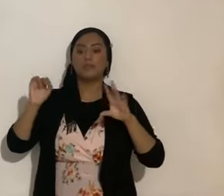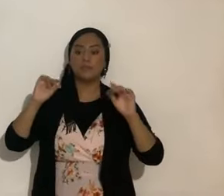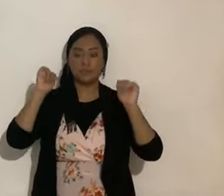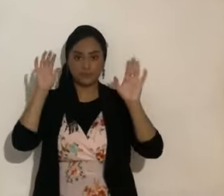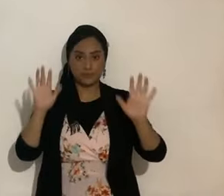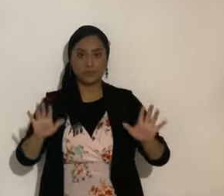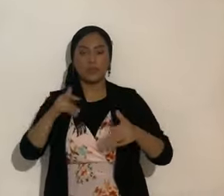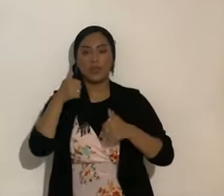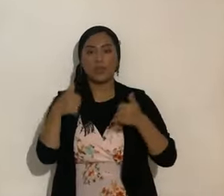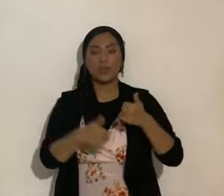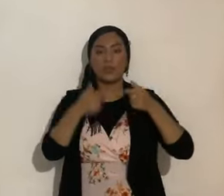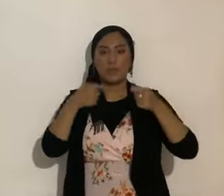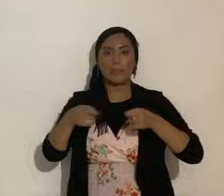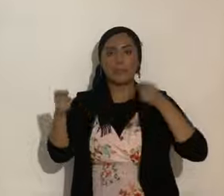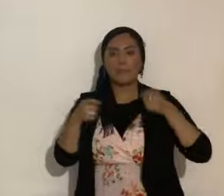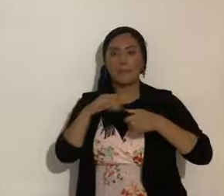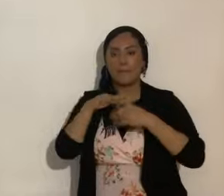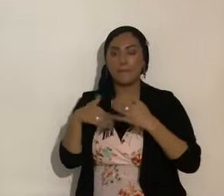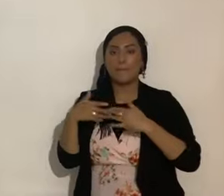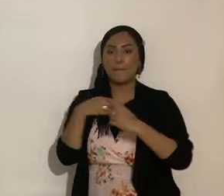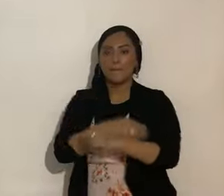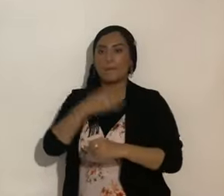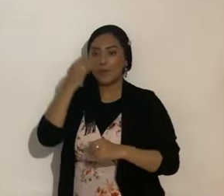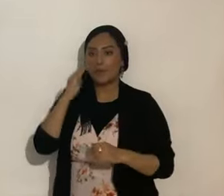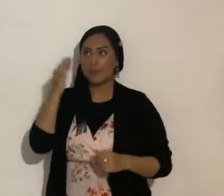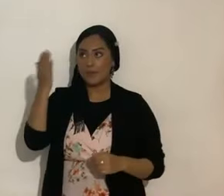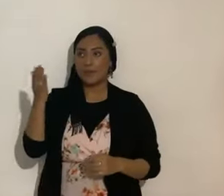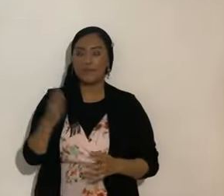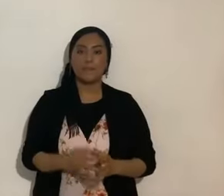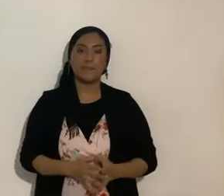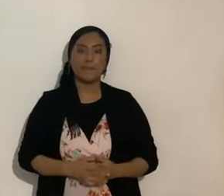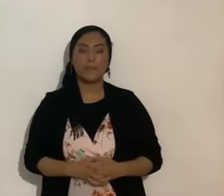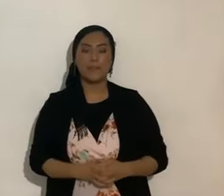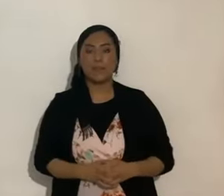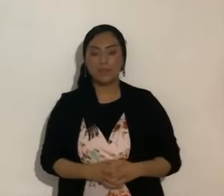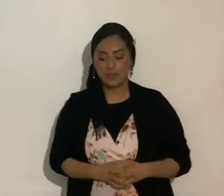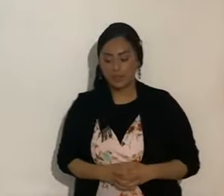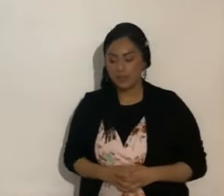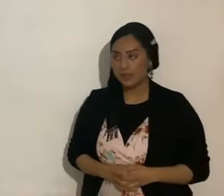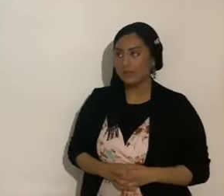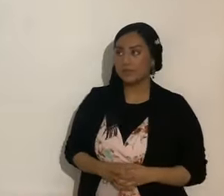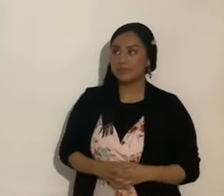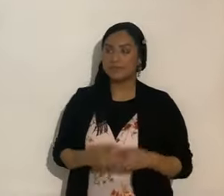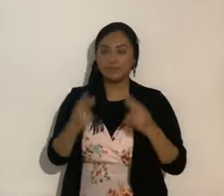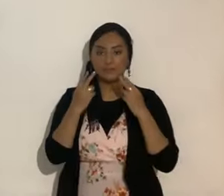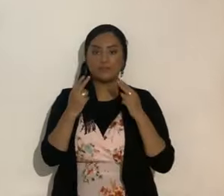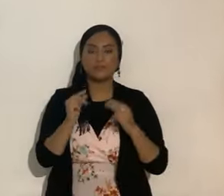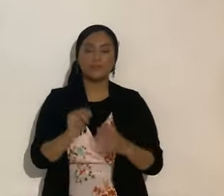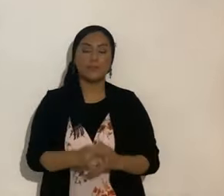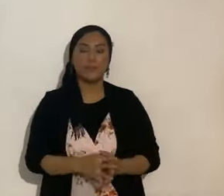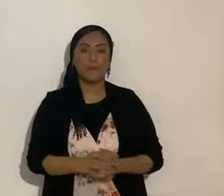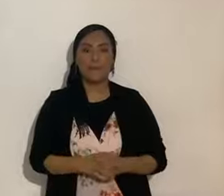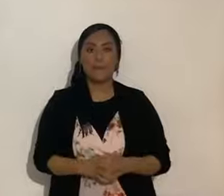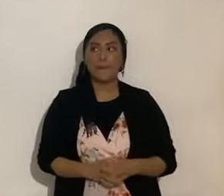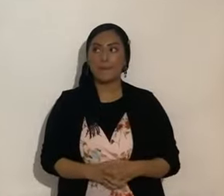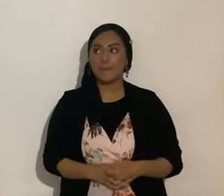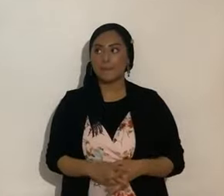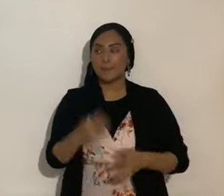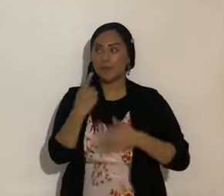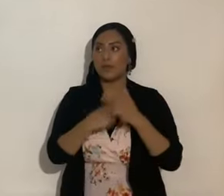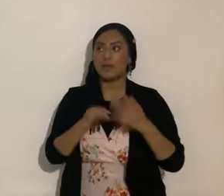recompensas, están bajo el dominio del Todopoderoso. Ahora voy a agregar algo, pero véanme tantito, no lo anoten. Esto que acabo